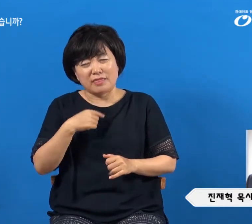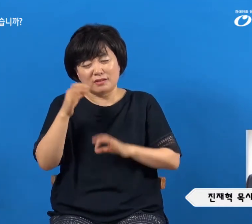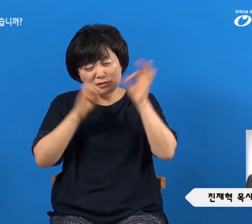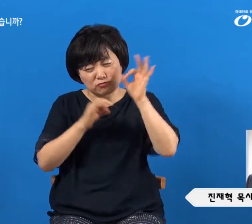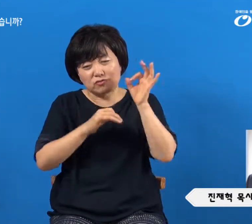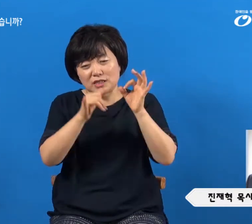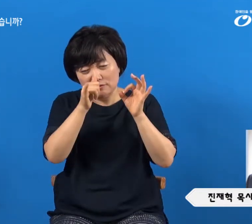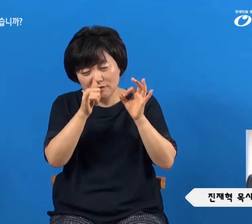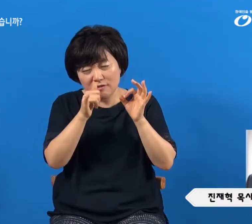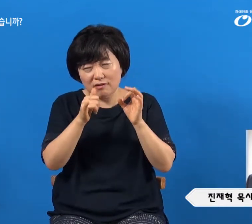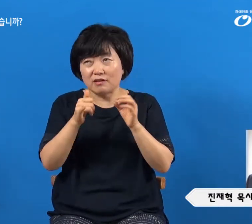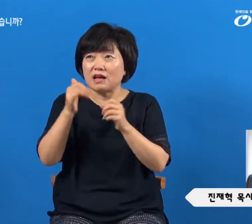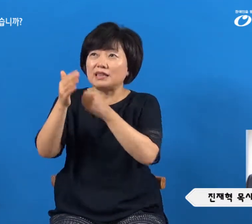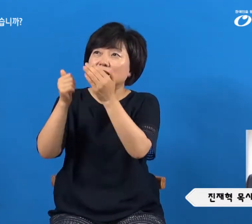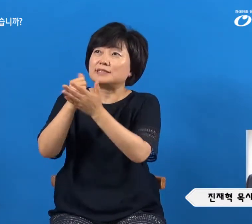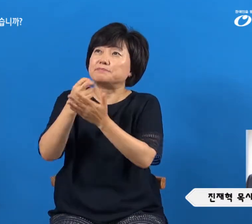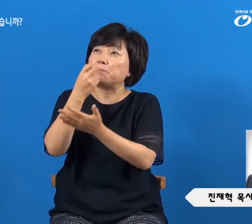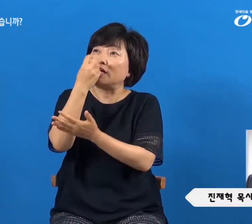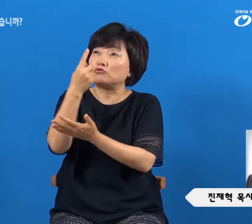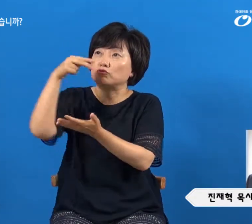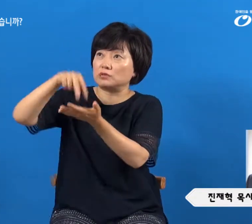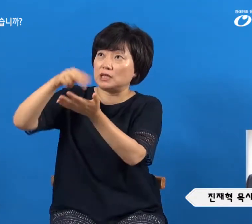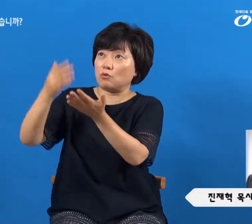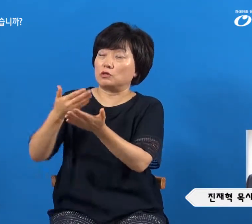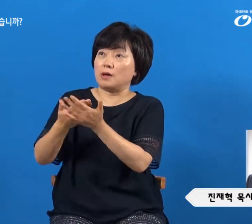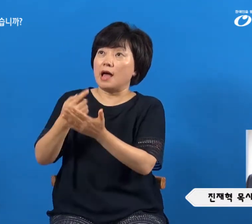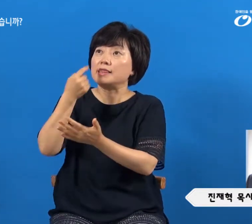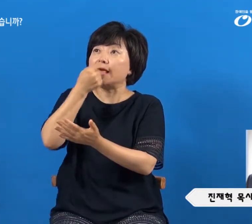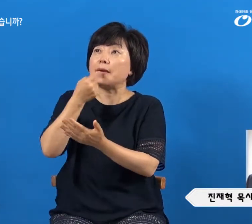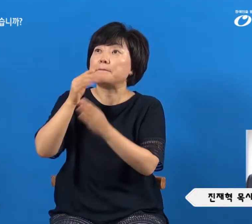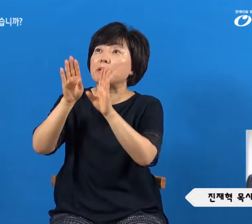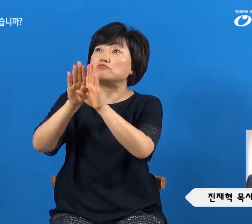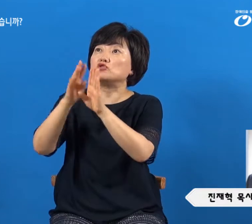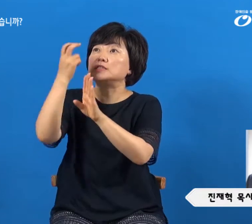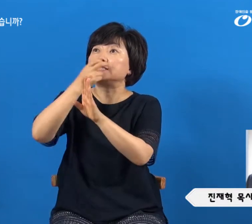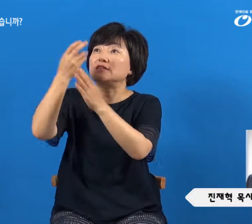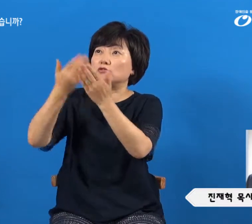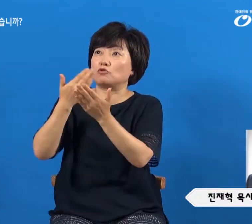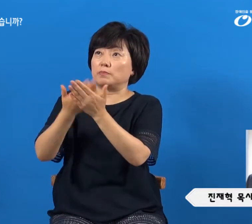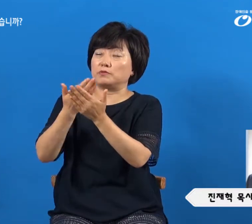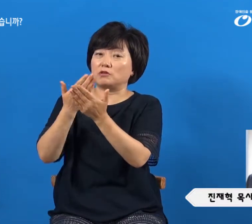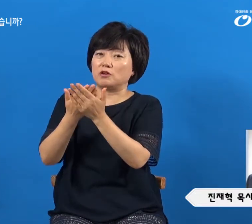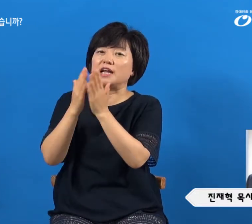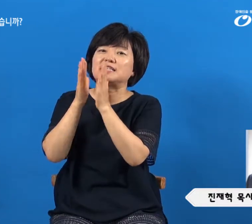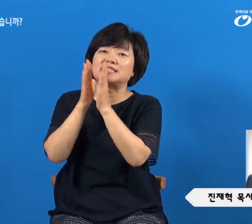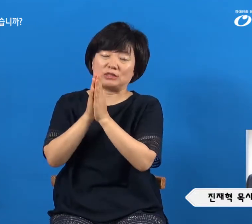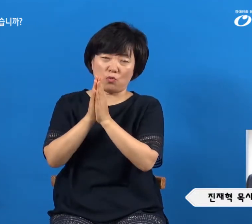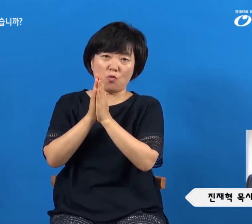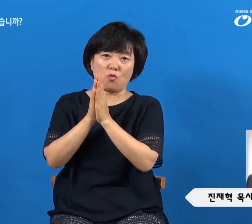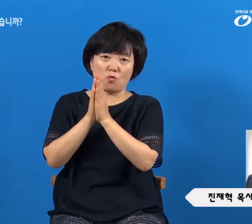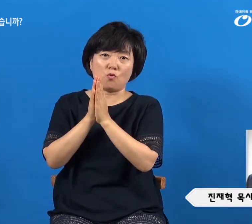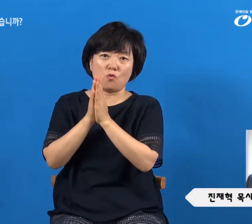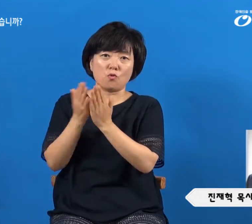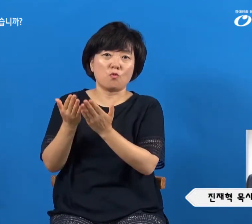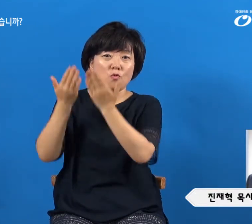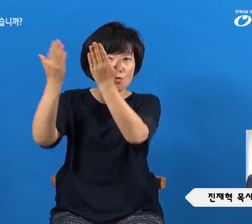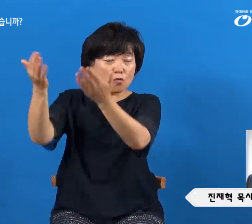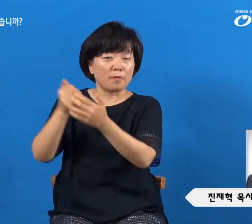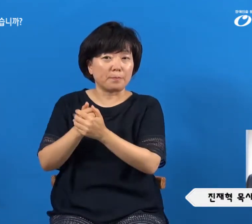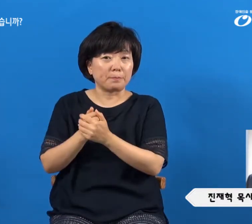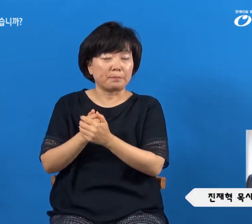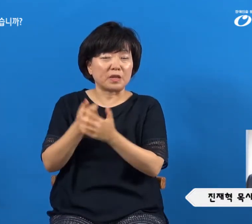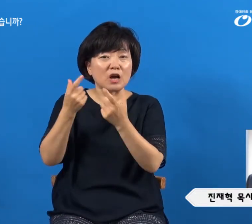내 입에 파수꾼을 세워주십시오. 내 입의 문을 지켜주십시오. 라는 기도, 그런